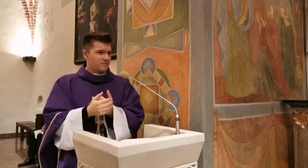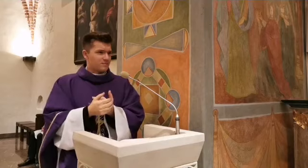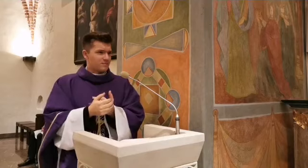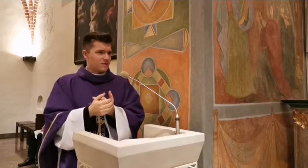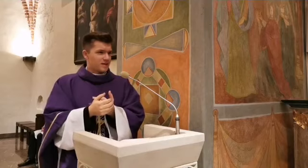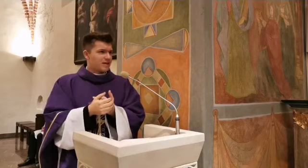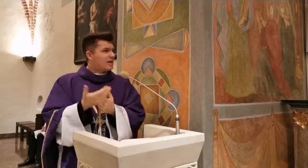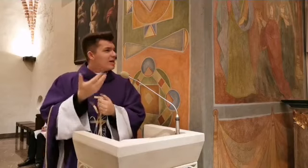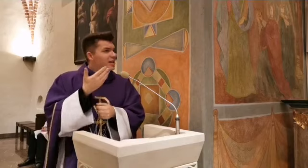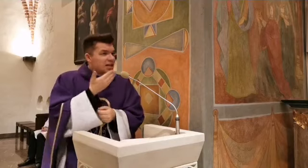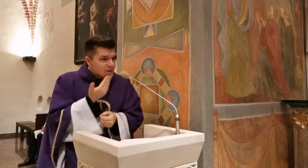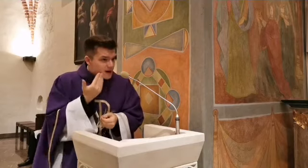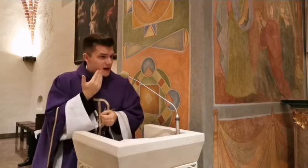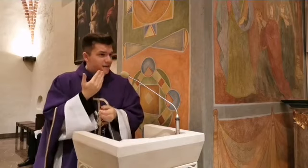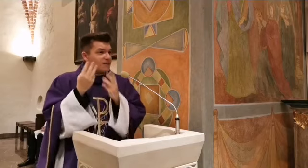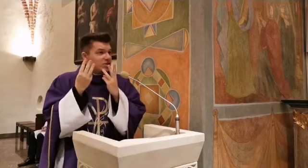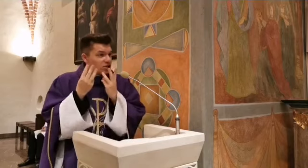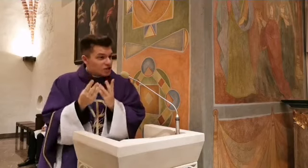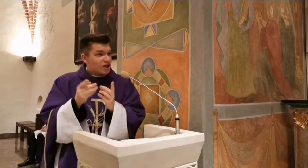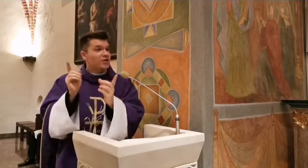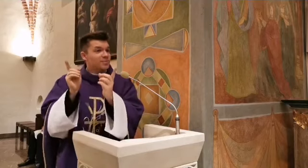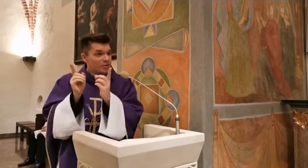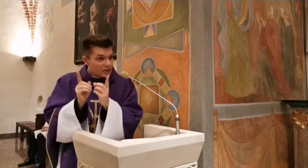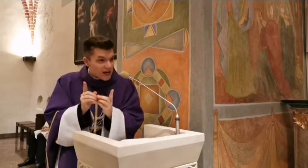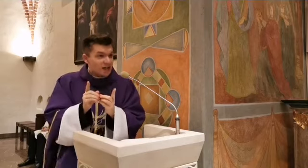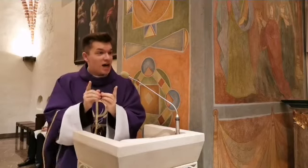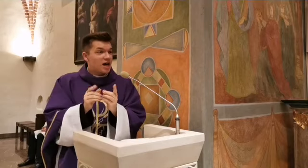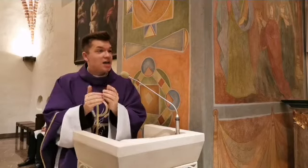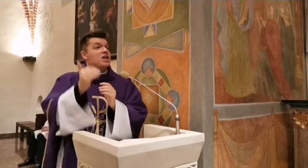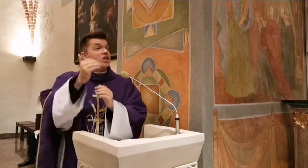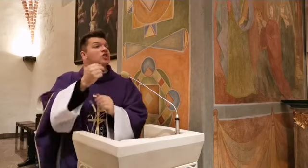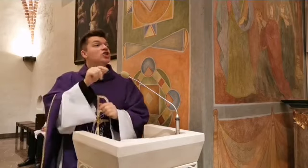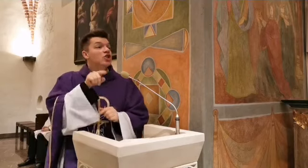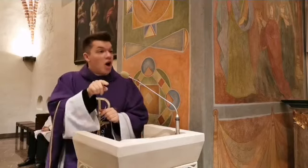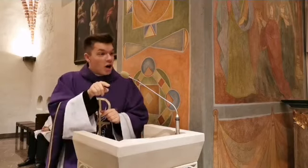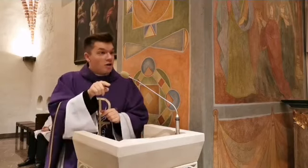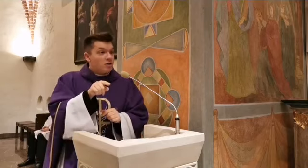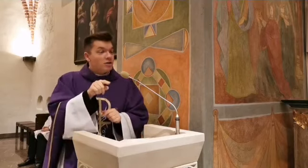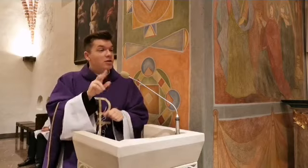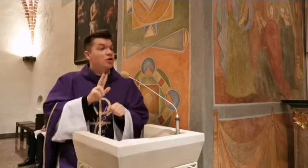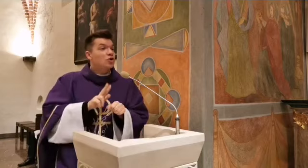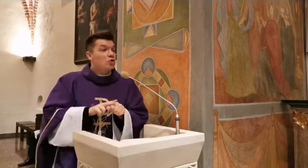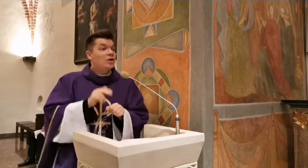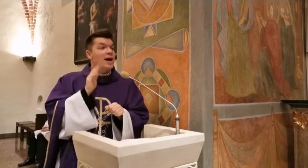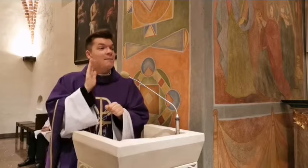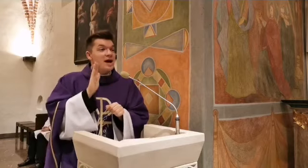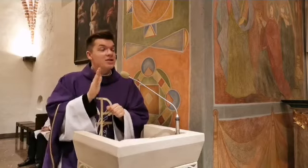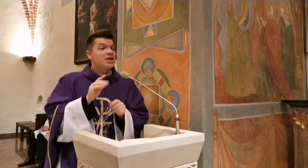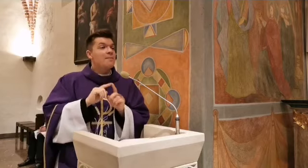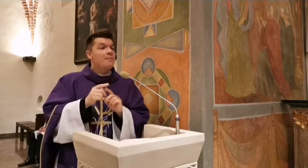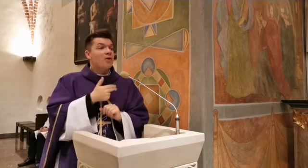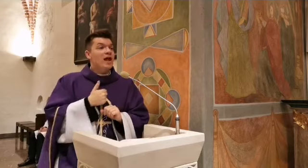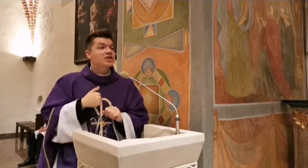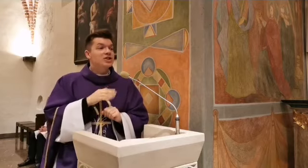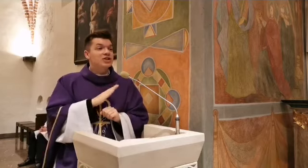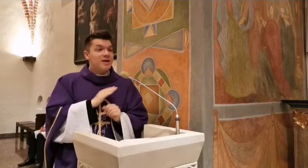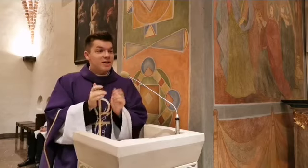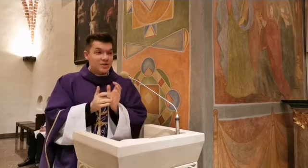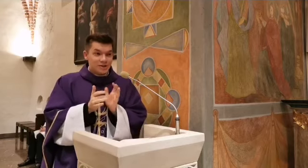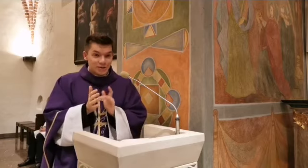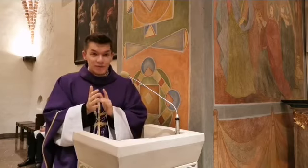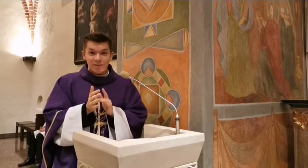Najważniejszym. Nie ma ważniejszego spotkania niż to, które będzie po